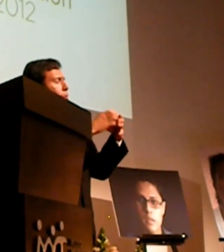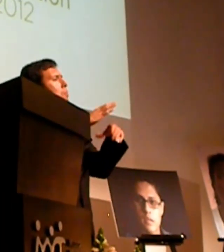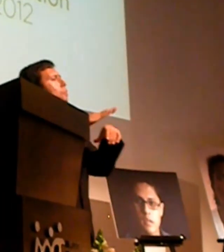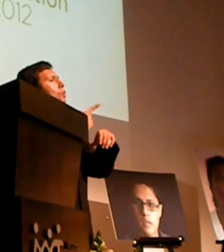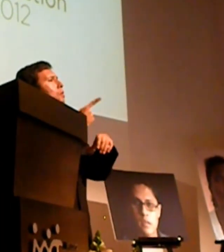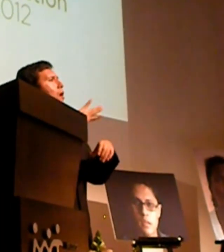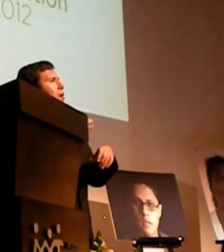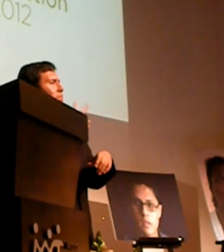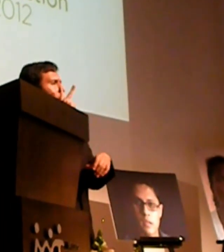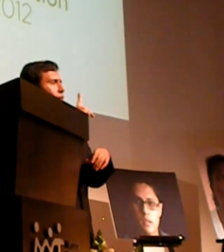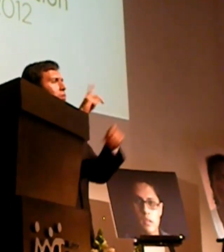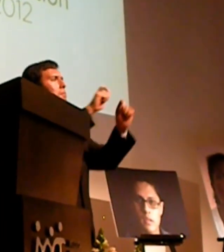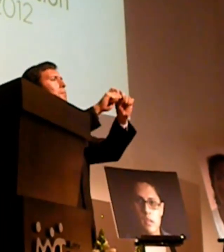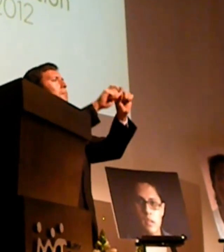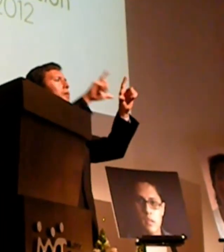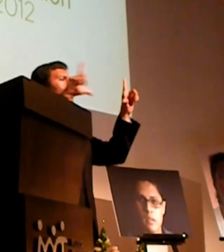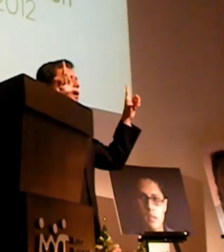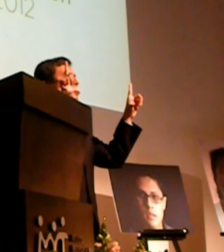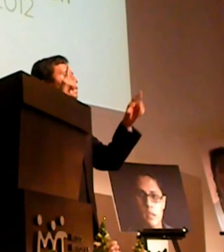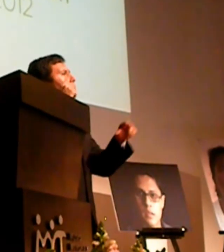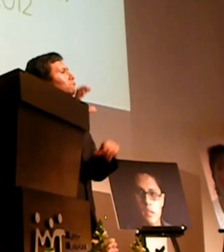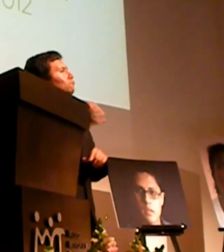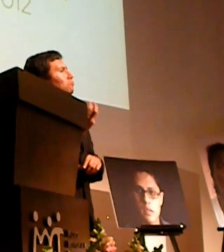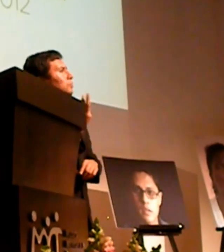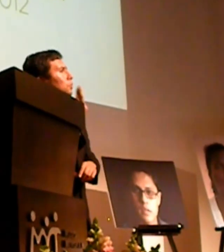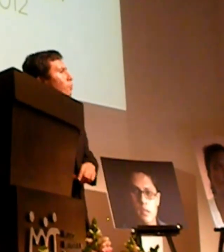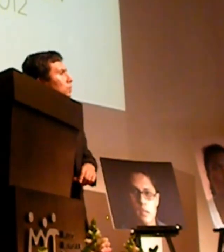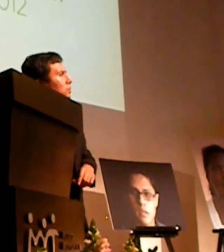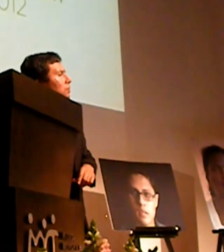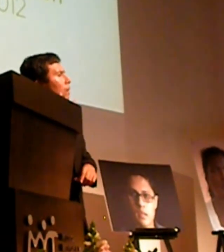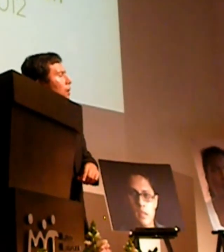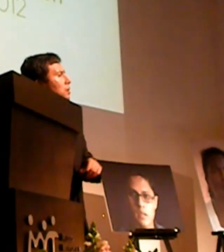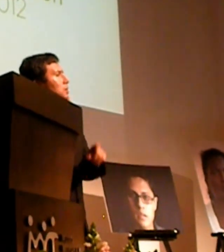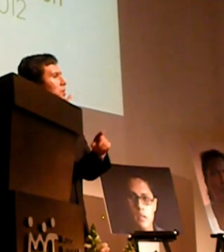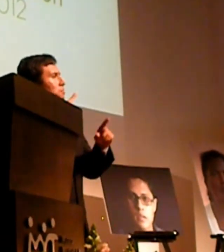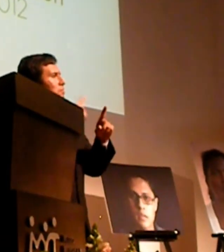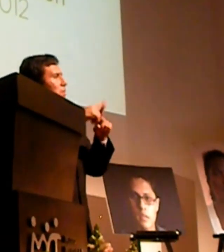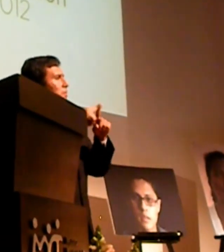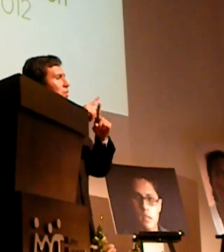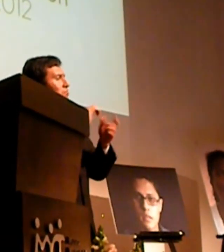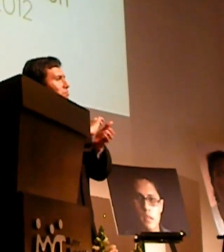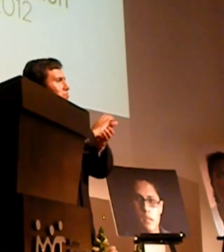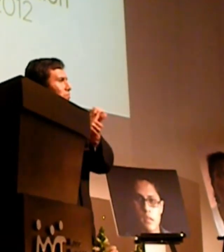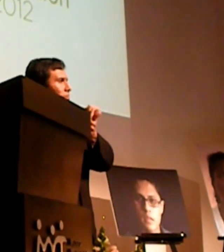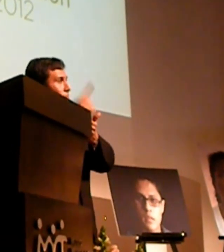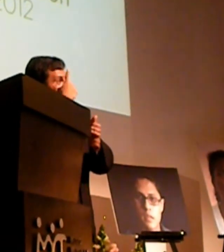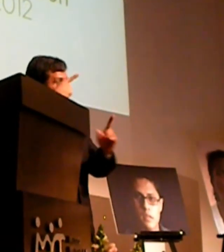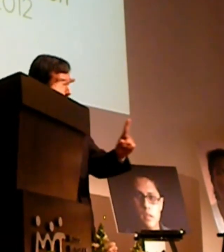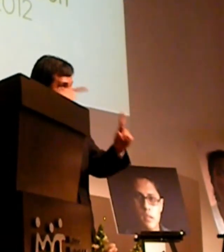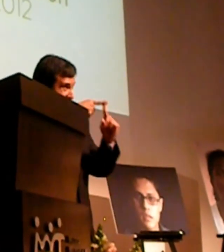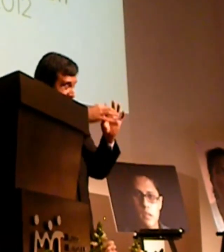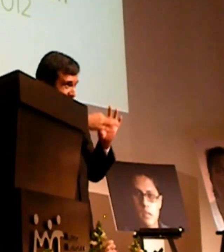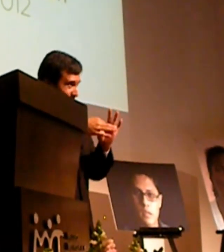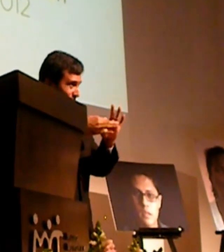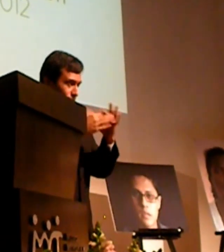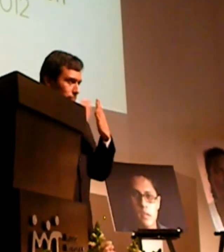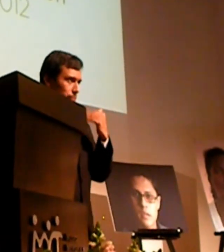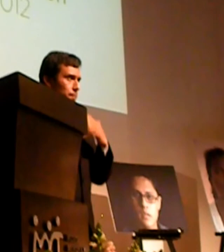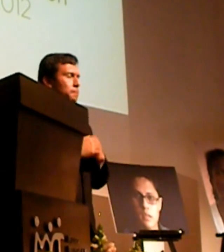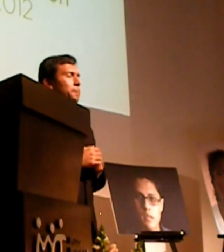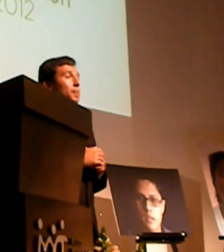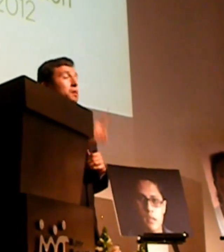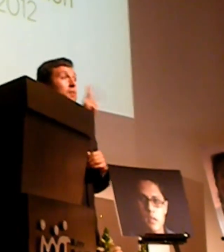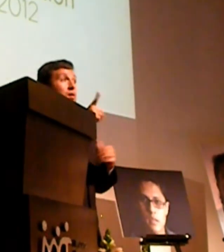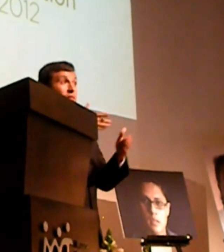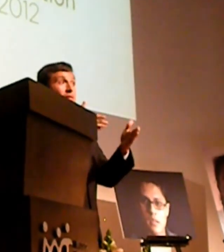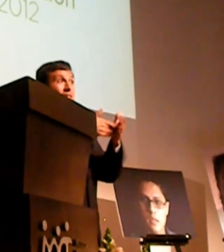en las pantallas y en las bocinas quienes tienen el usufructo de una concesión de un bien público. Es un reto complejo y